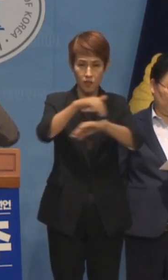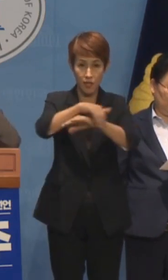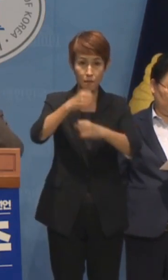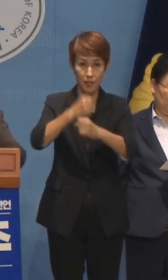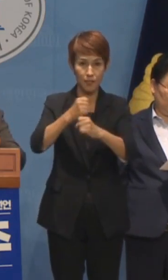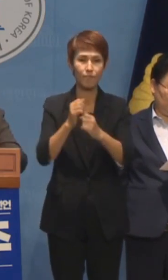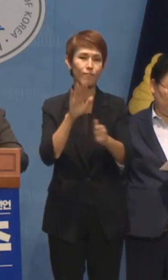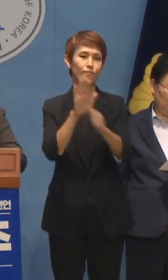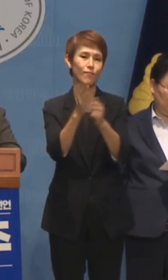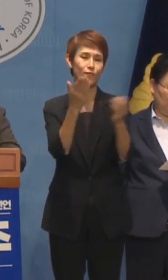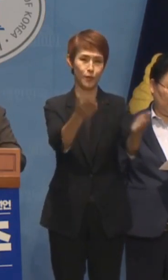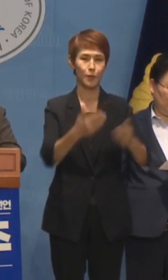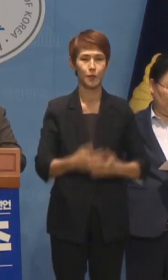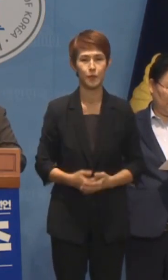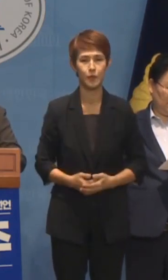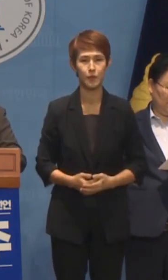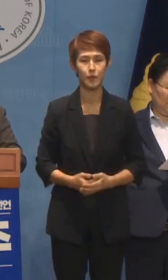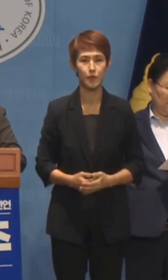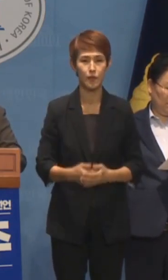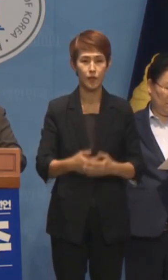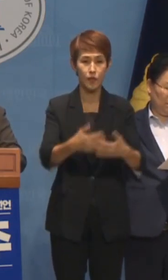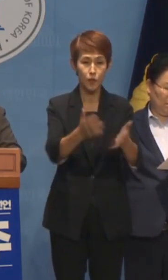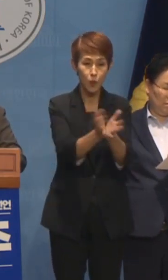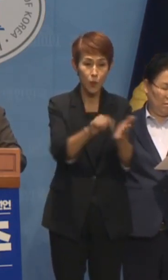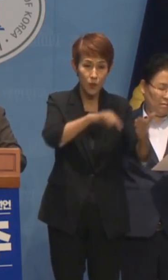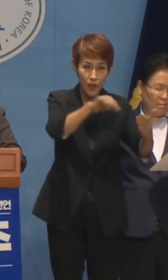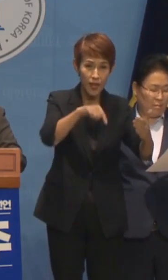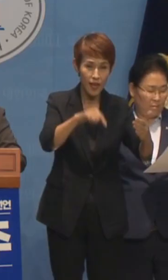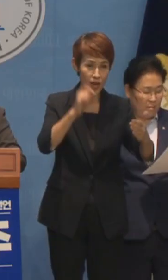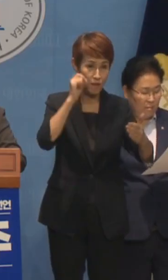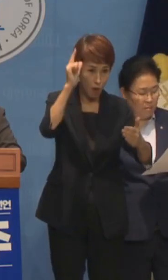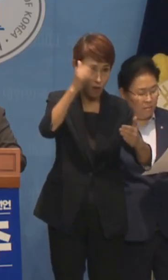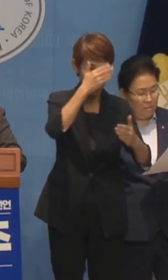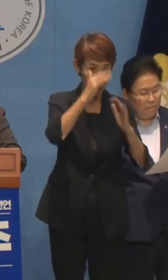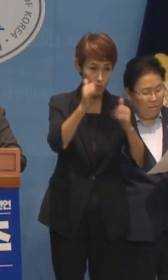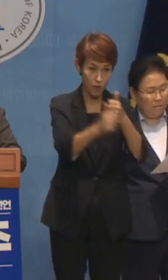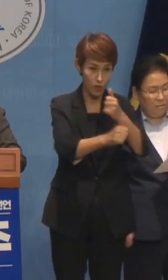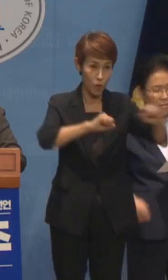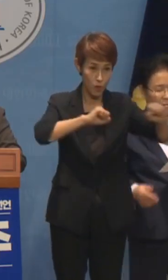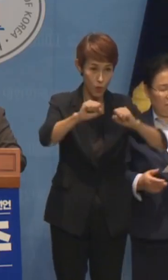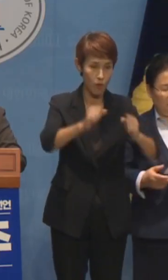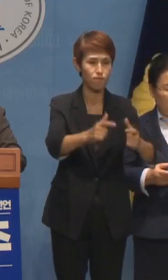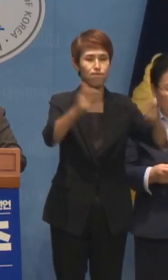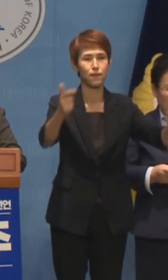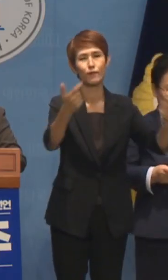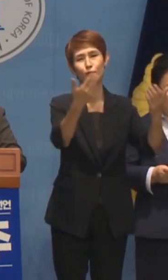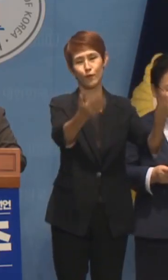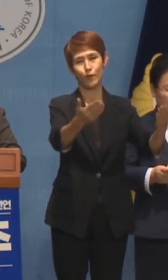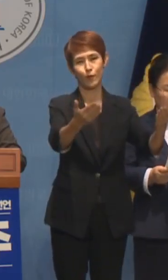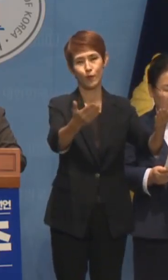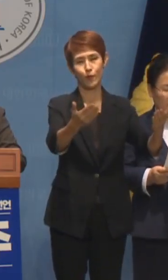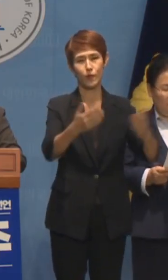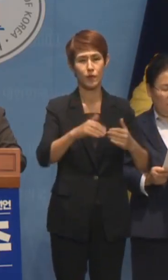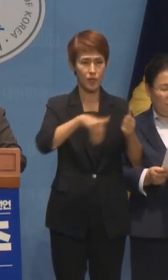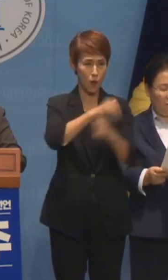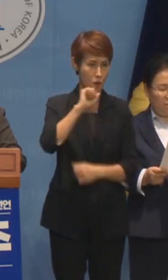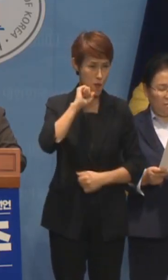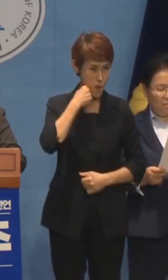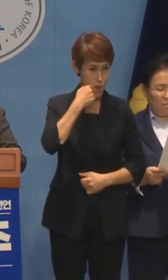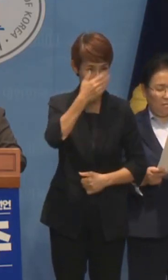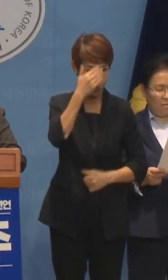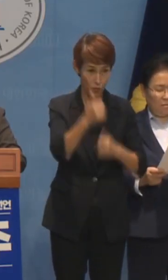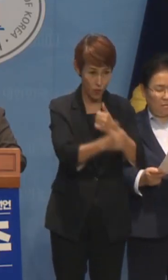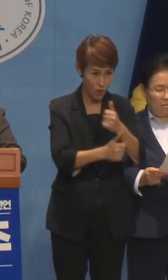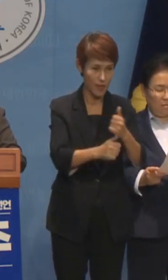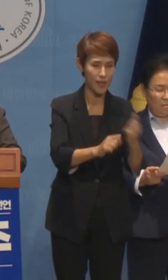것입니다. 또 도내 우수한 청년위원회 활동들을 확산시켜 어려움을 겪고 있는 청년위원회가